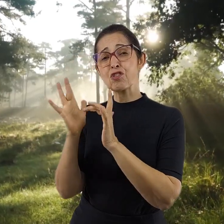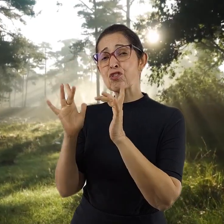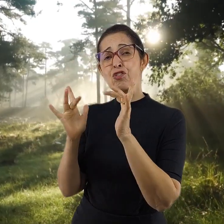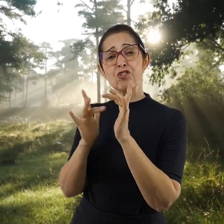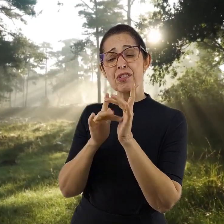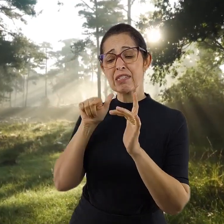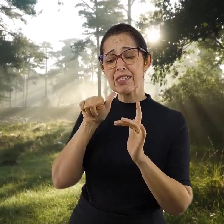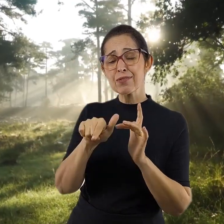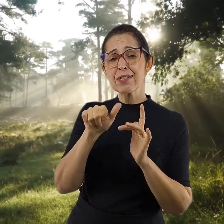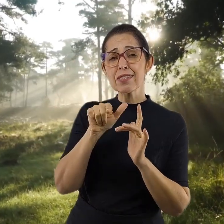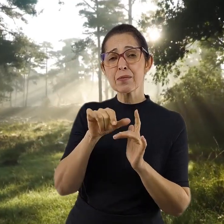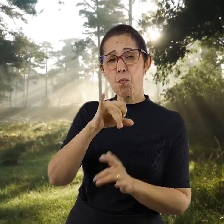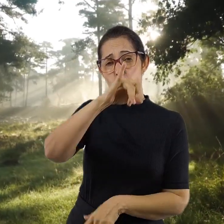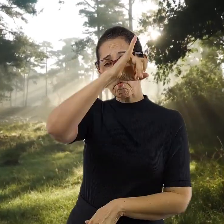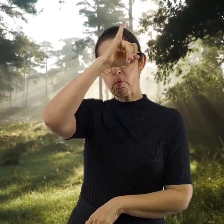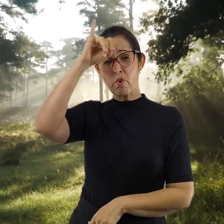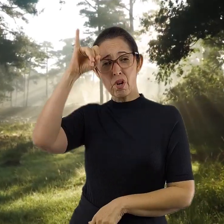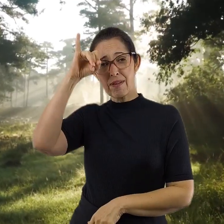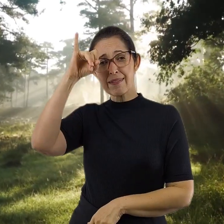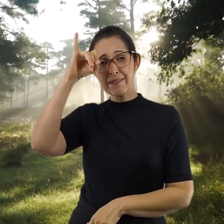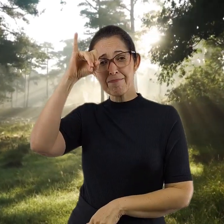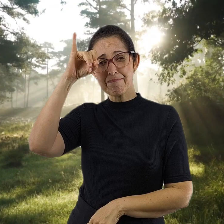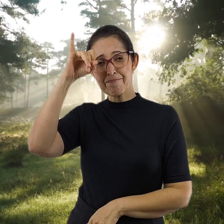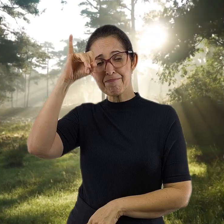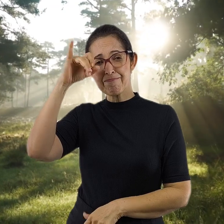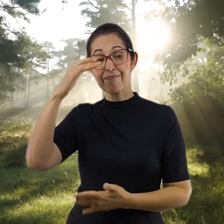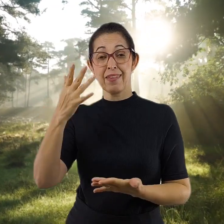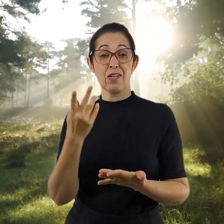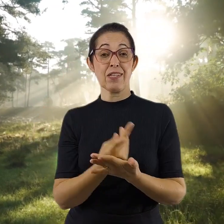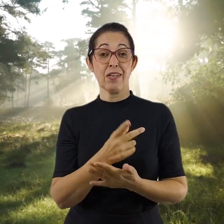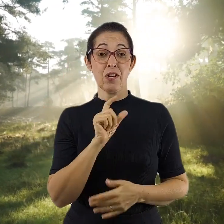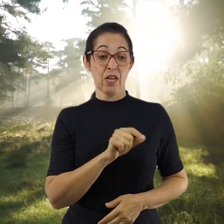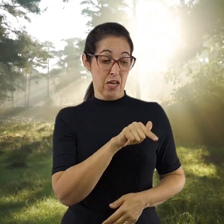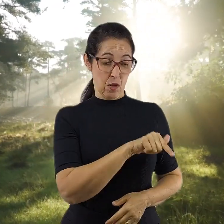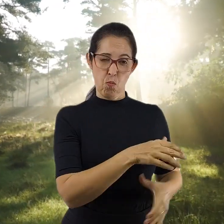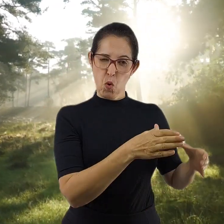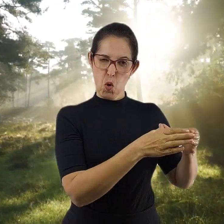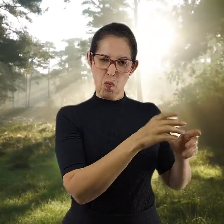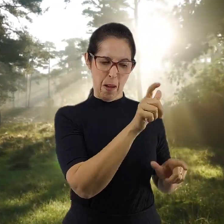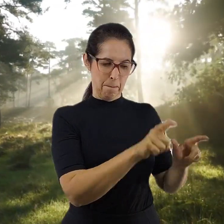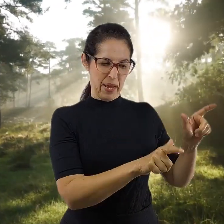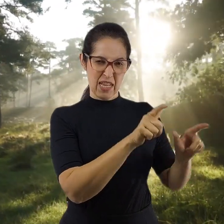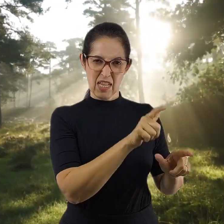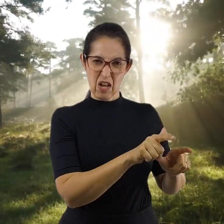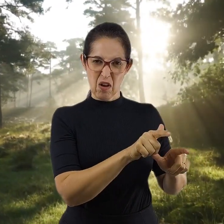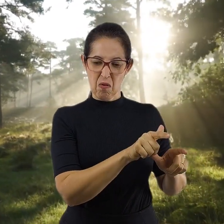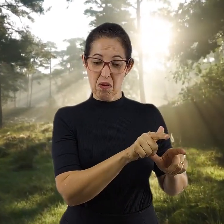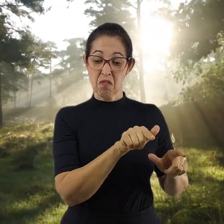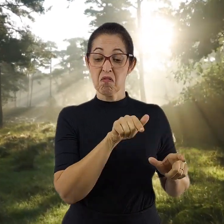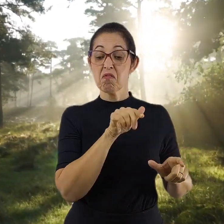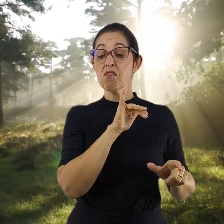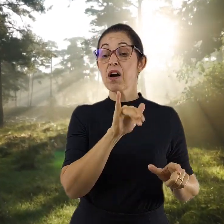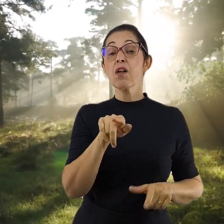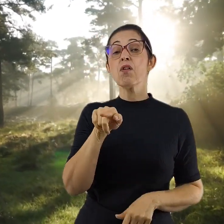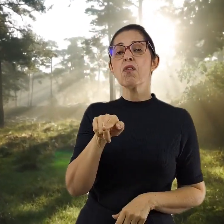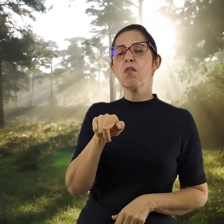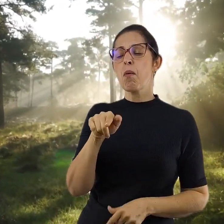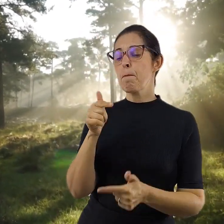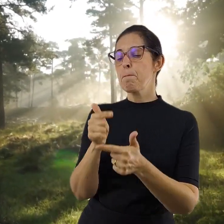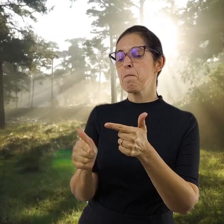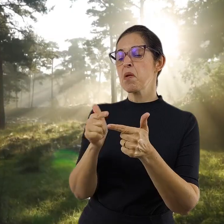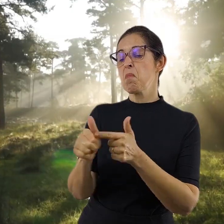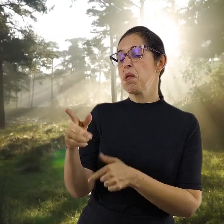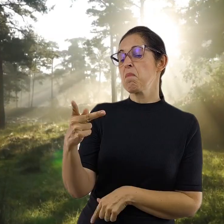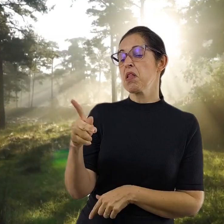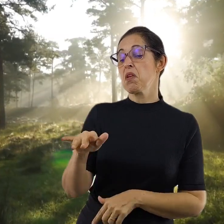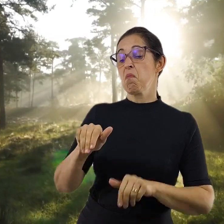Sabe qual foi a resposta que ele recebeu? Não temos nada com isso, Judas. O